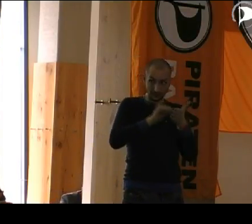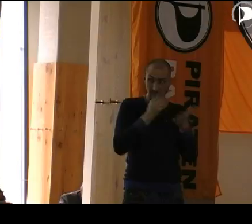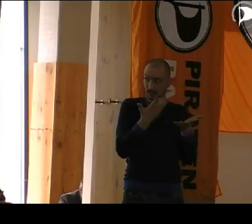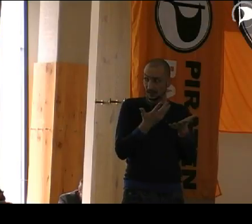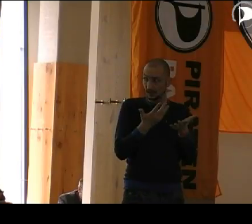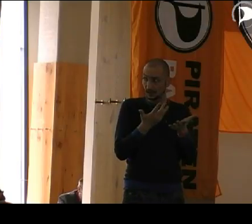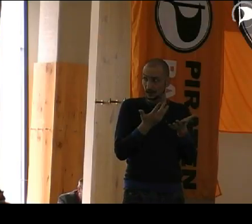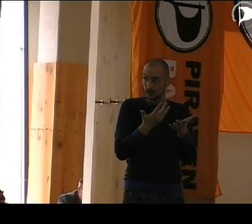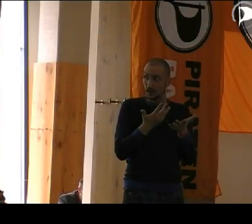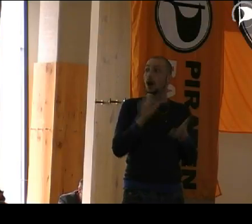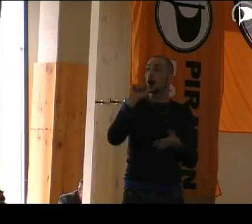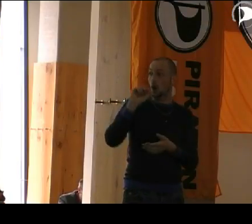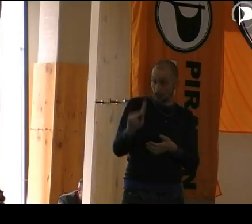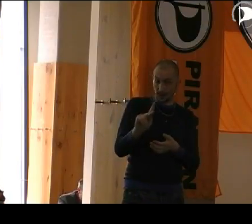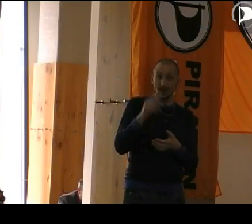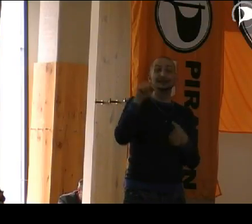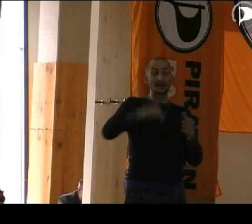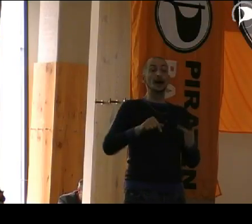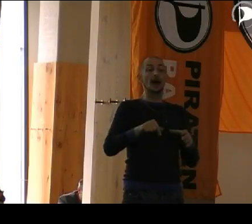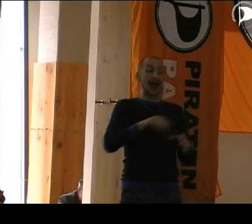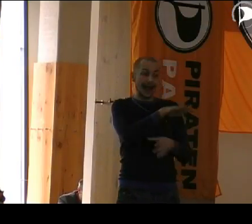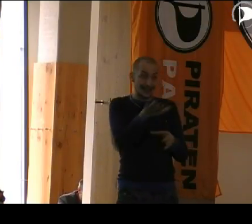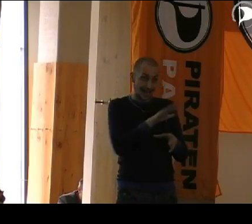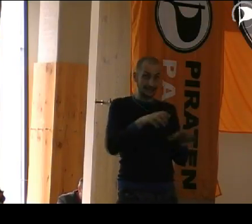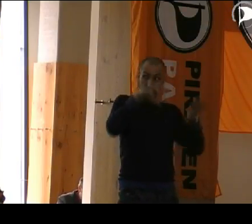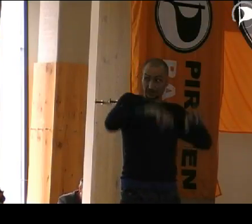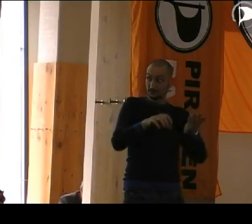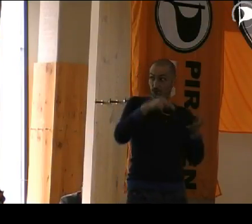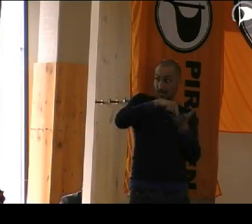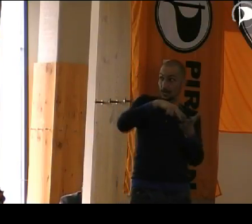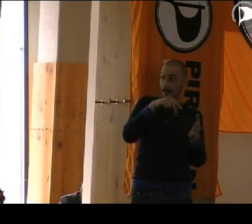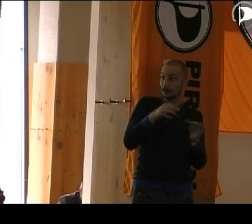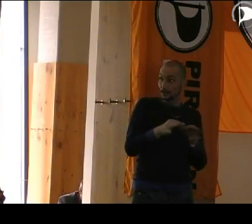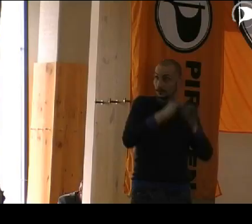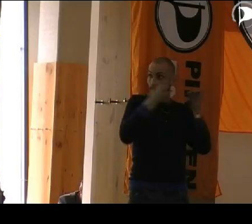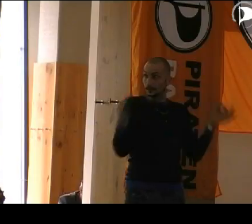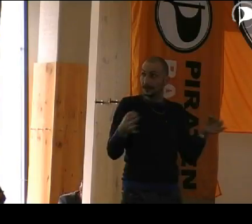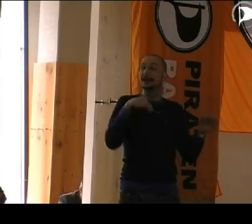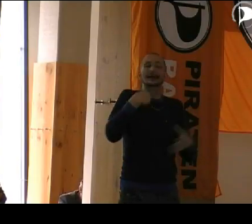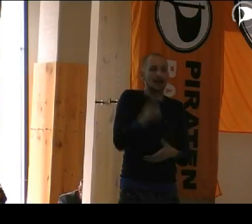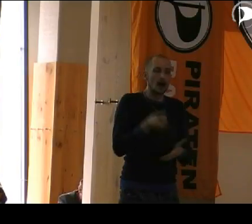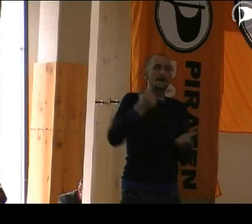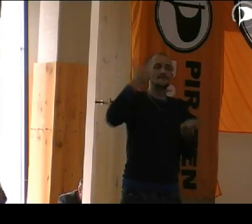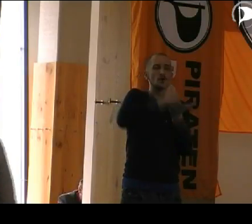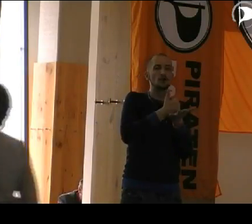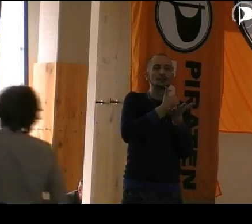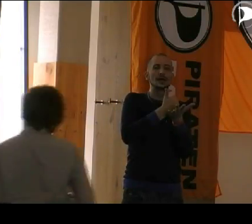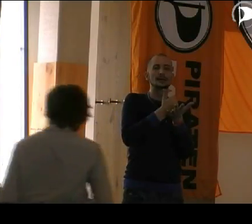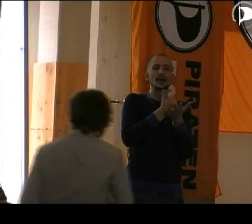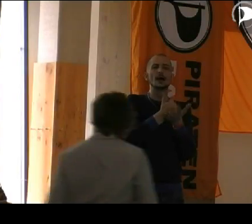okay dass in der geschäftsstelle gehandelt haben dann müssen sie zudem vorstellen aber nicht unbedingt als